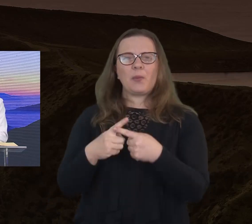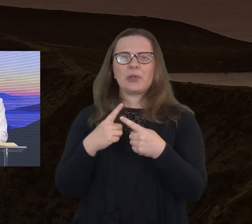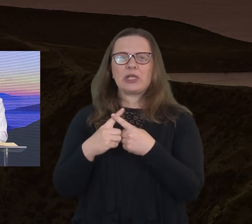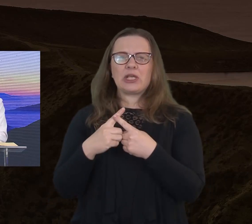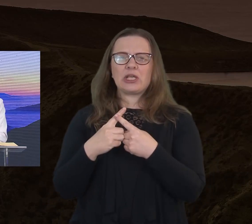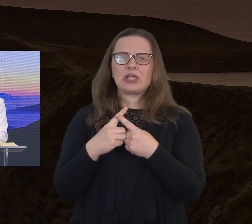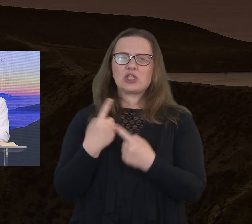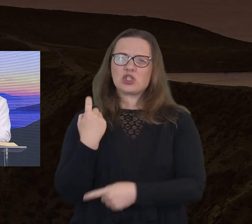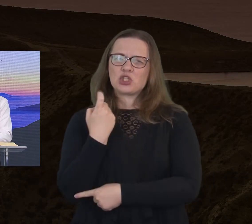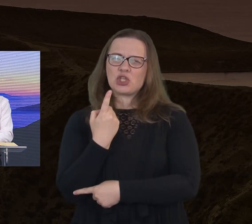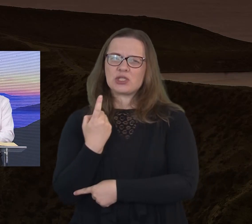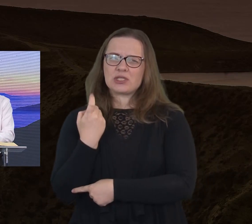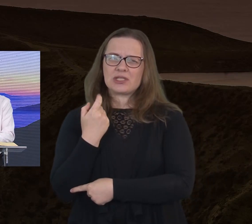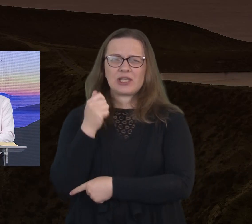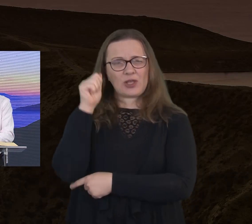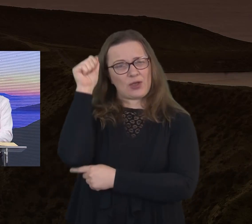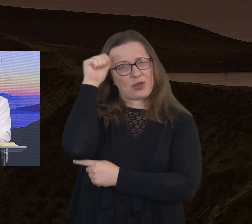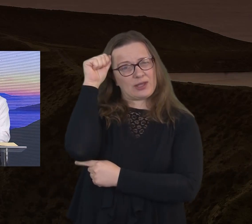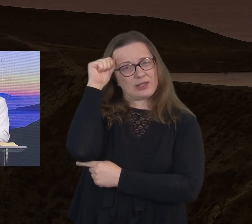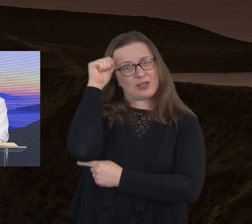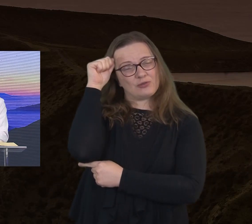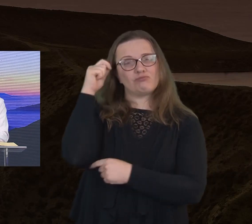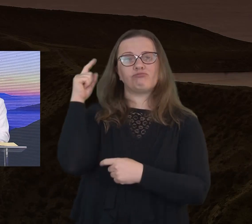todas as tarefas, mas lhe